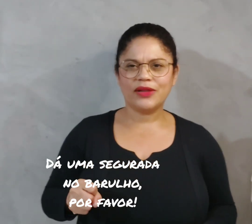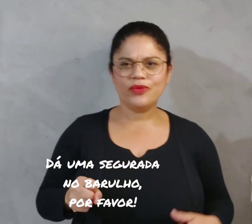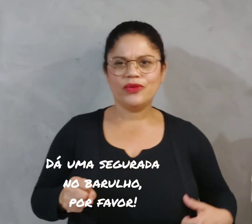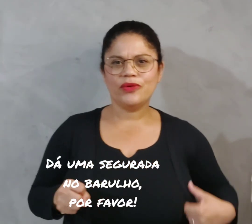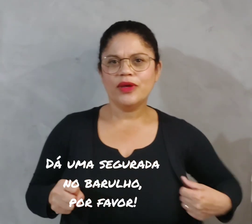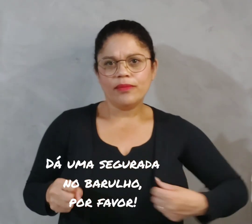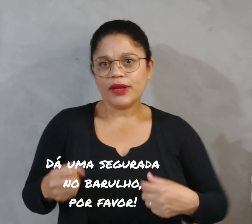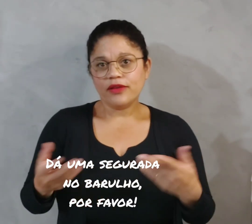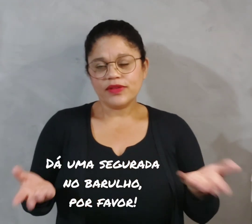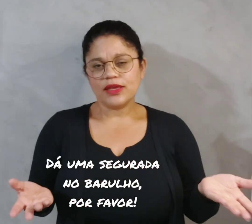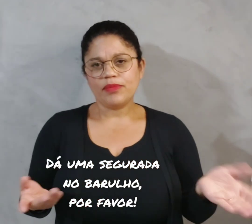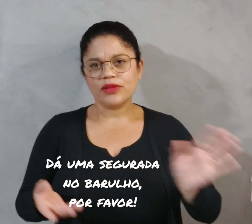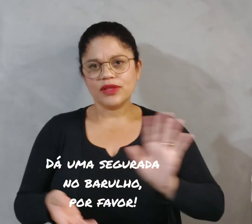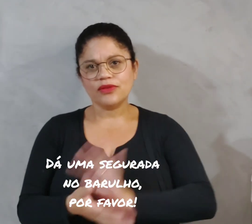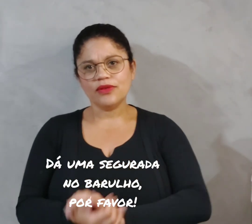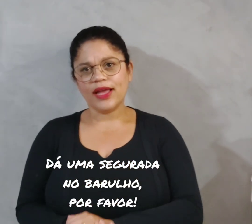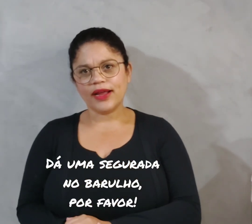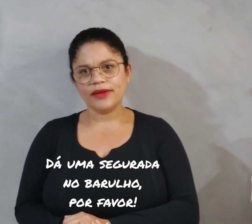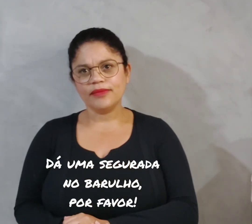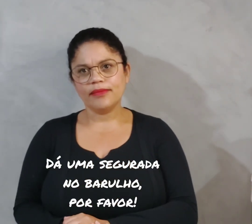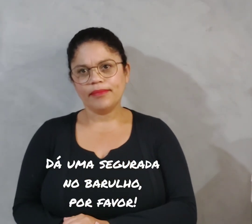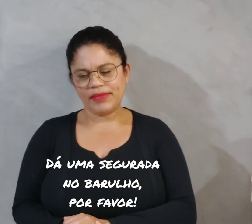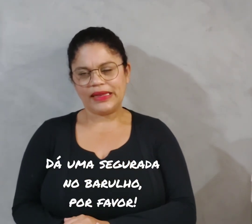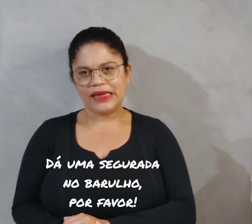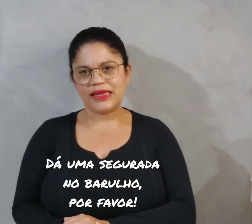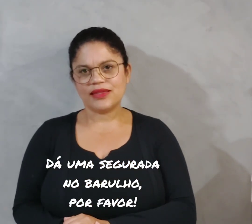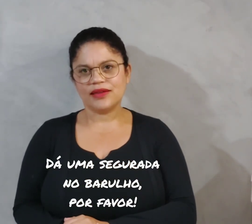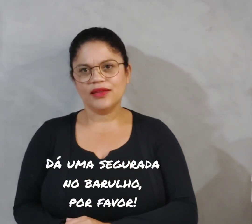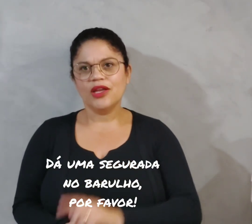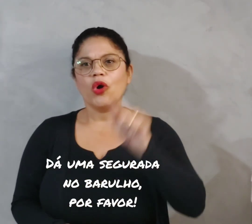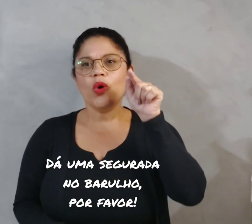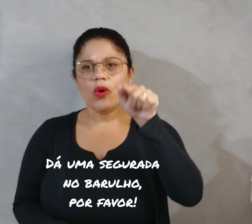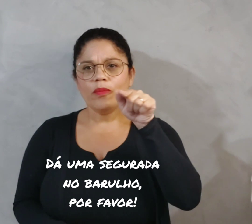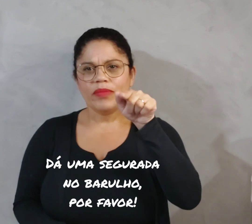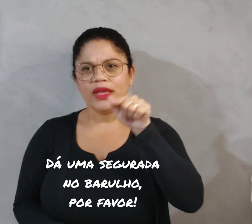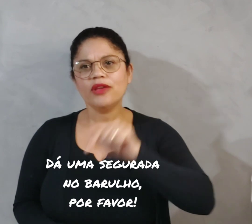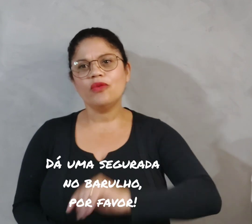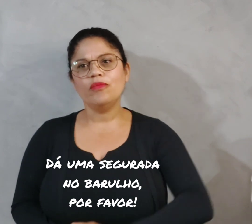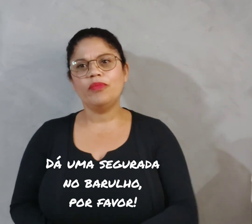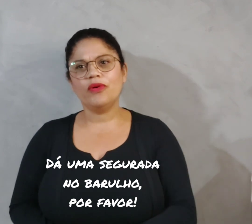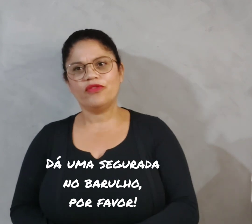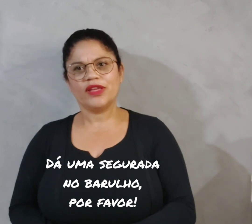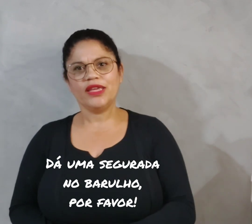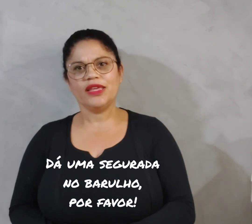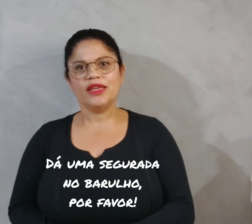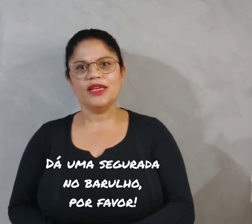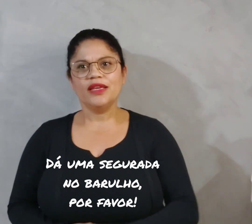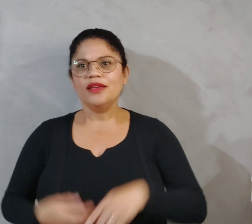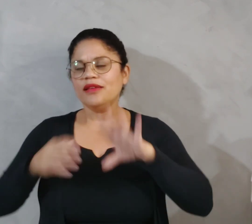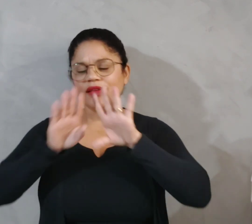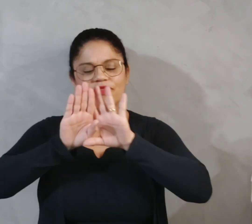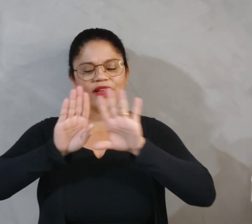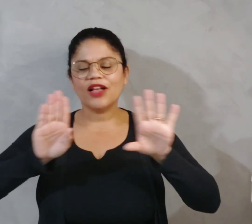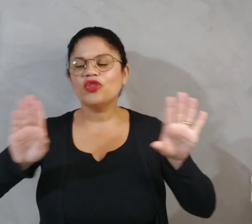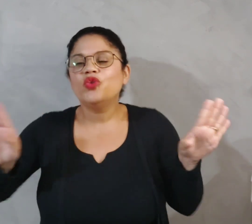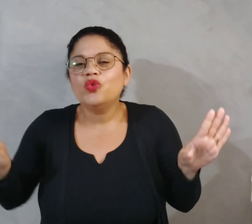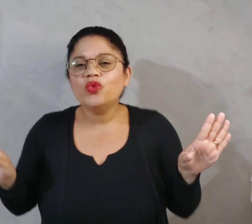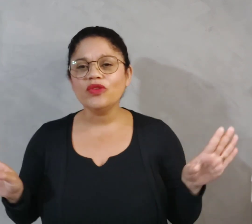barulho para que você possa estudar, beleza? Combine com o povo aí que vai dar tudo